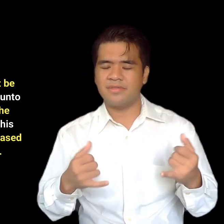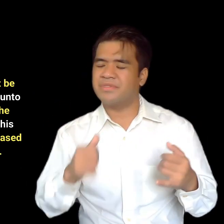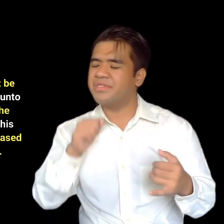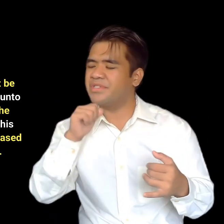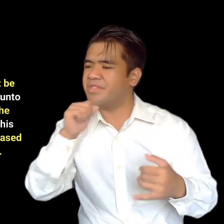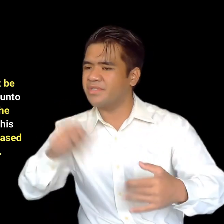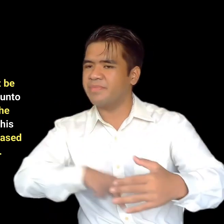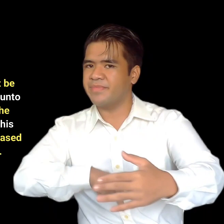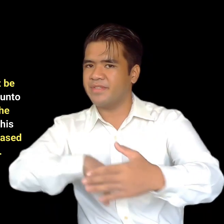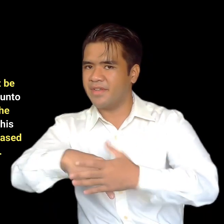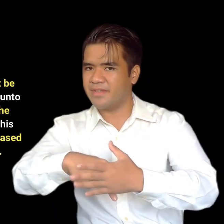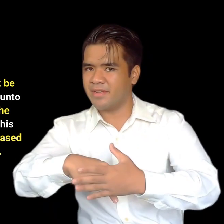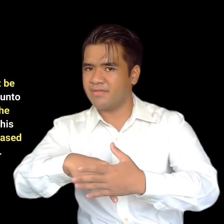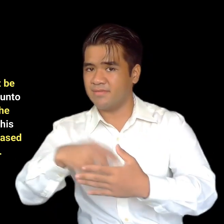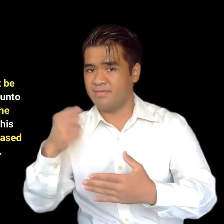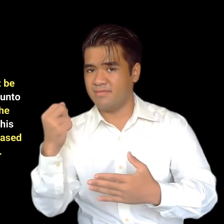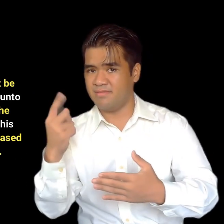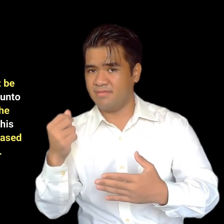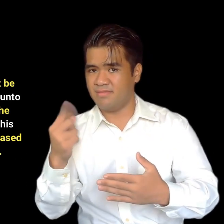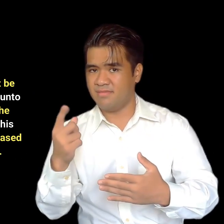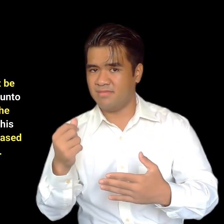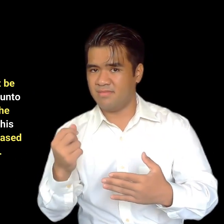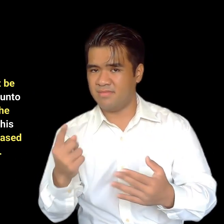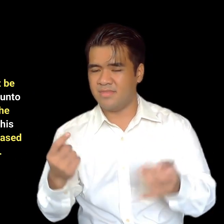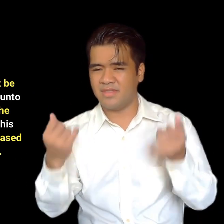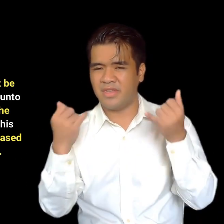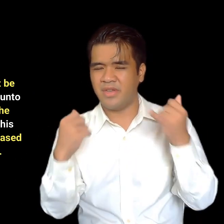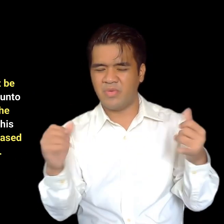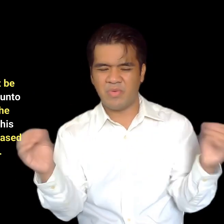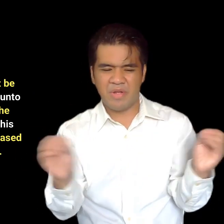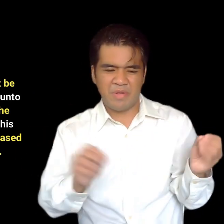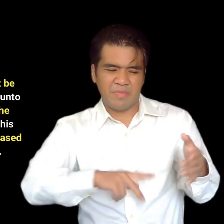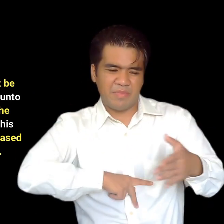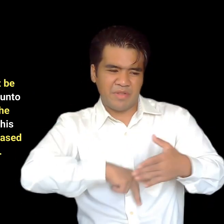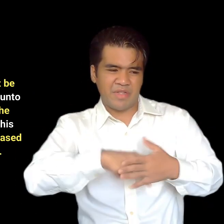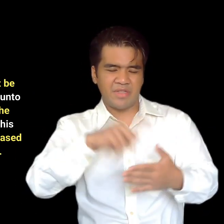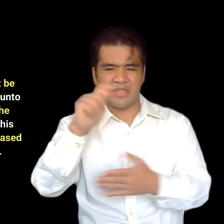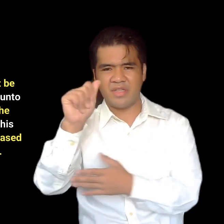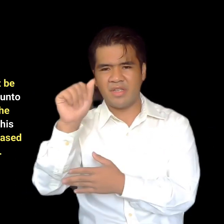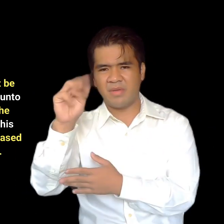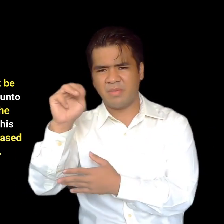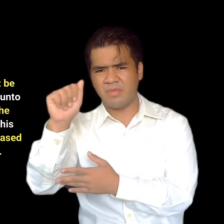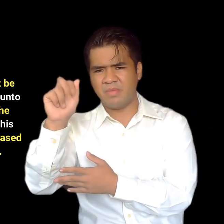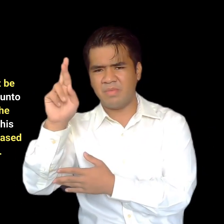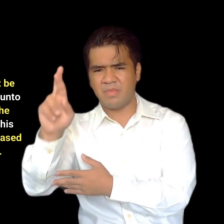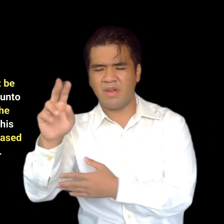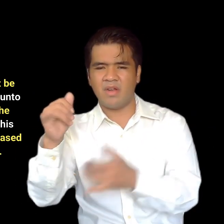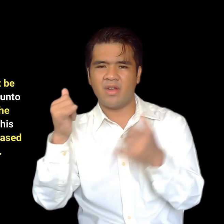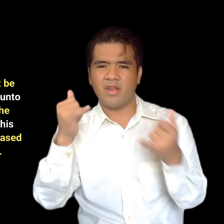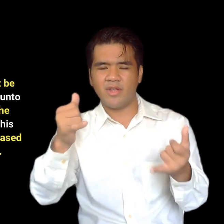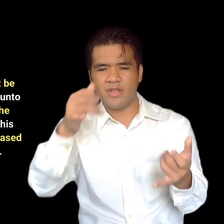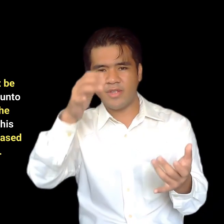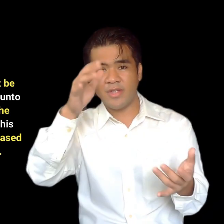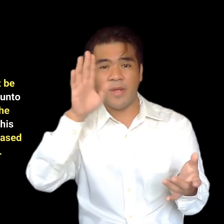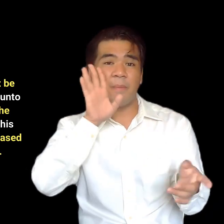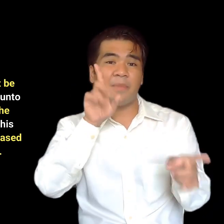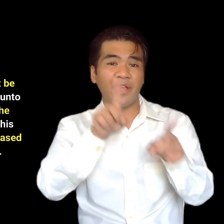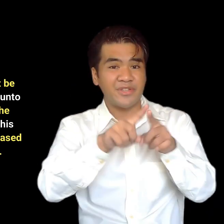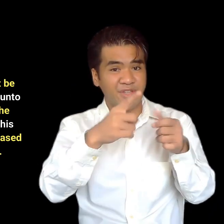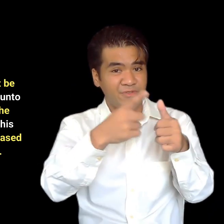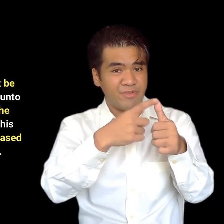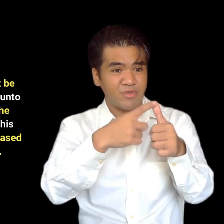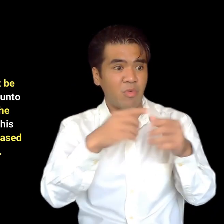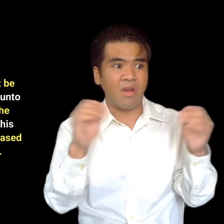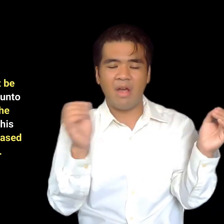sa lupa para hindi mabuntis si Tamar at hindi magkaanak ang kanyang kapatid sa pamamagitan niya. Hindi ito nagustuhan